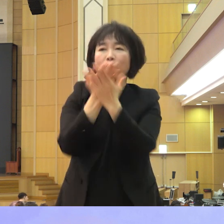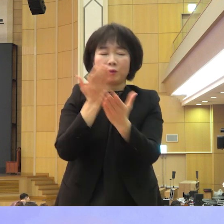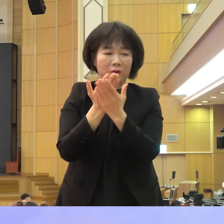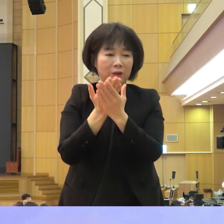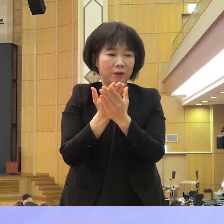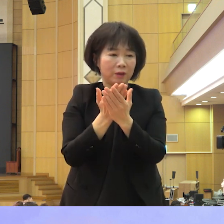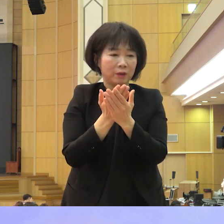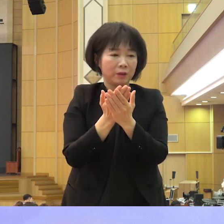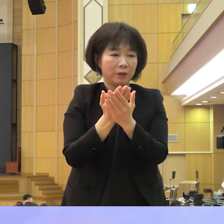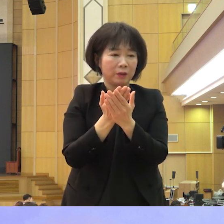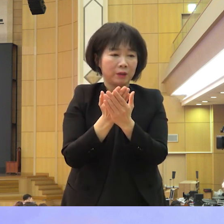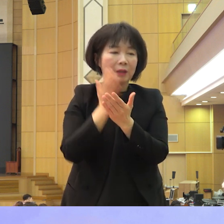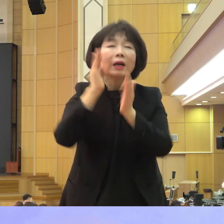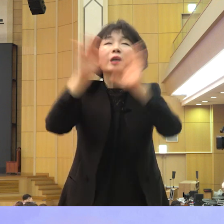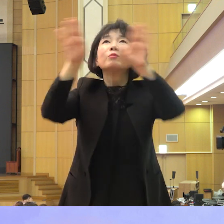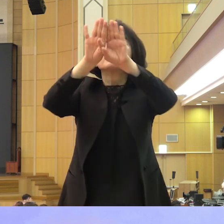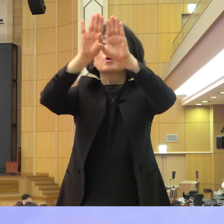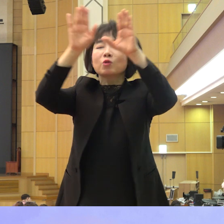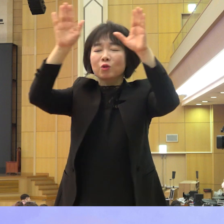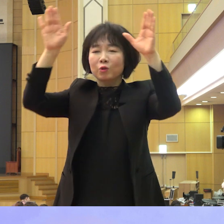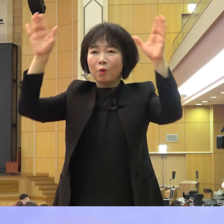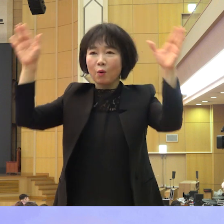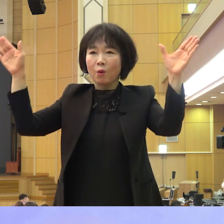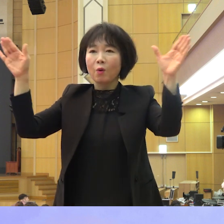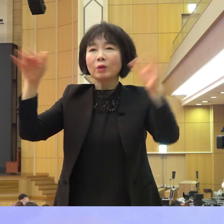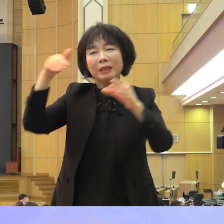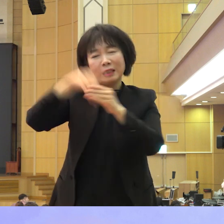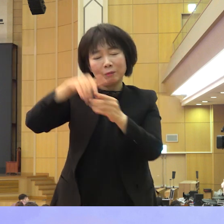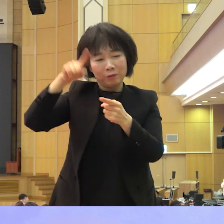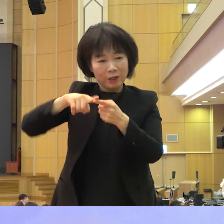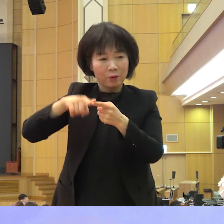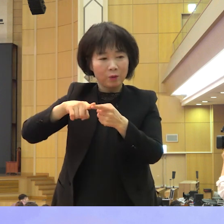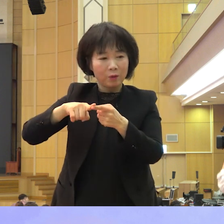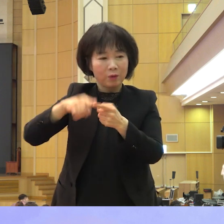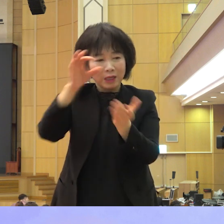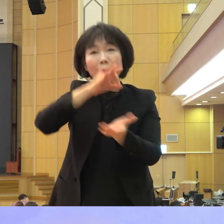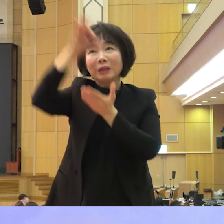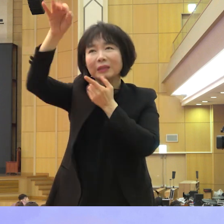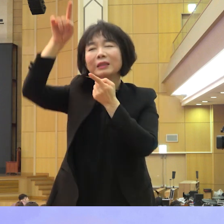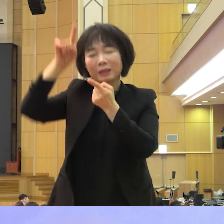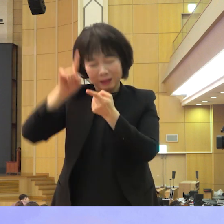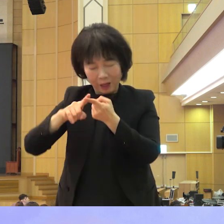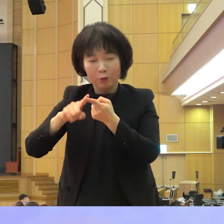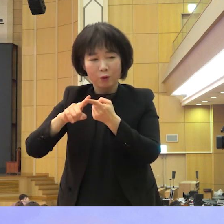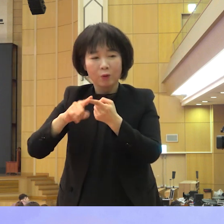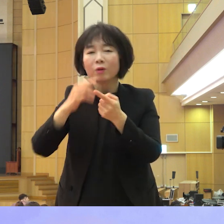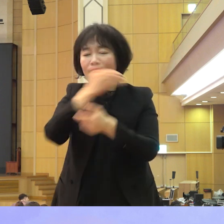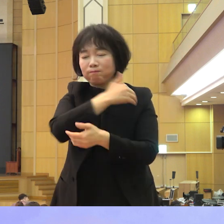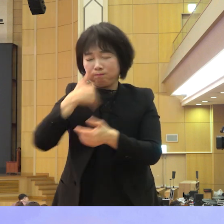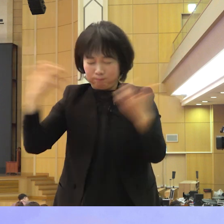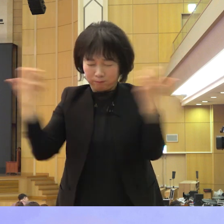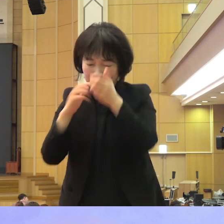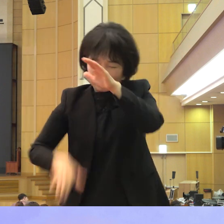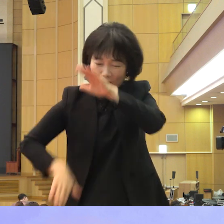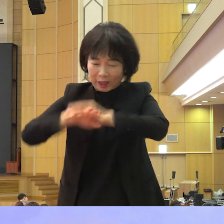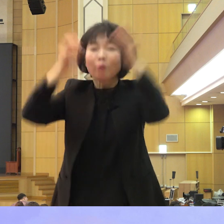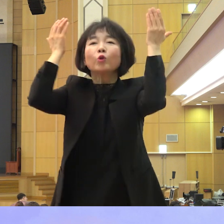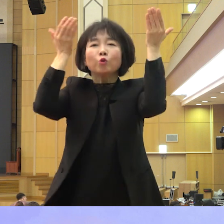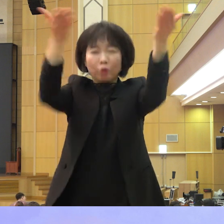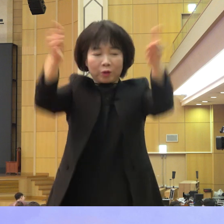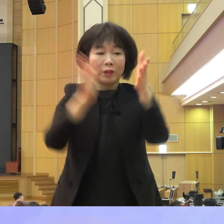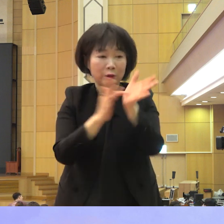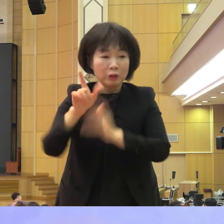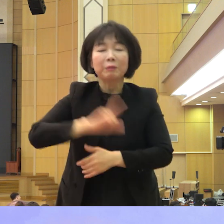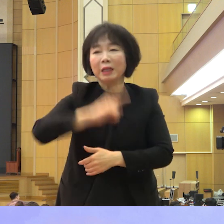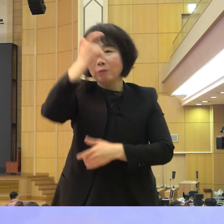주옵소서. 하늘 문을 열어놓으시고 심은대로 거둔다고 말씀했사오니 주님께서 풍성하게 채워 주옵소서.